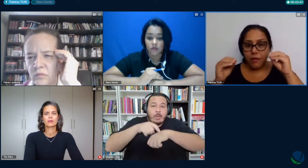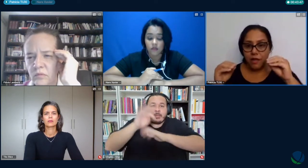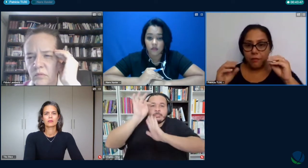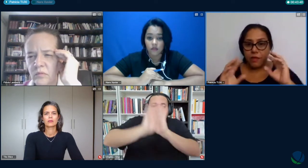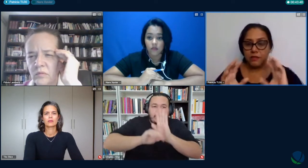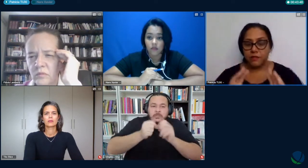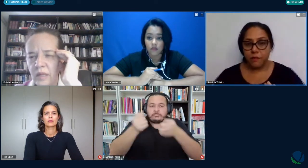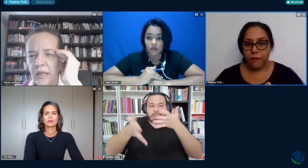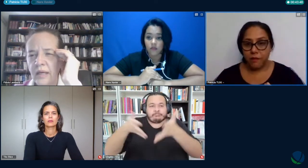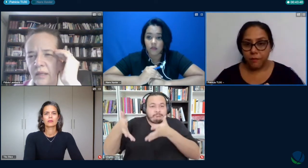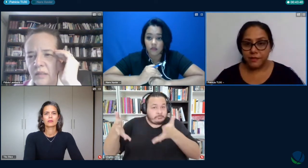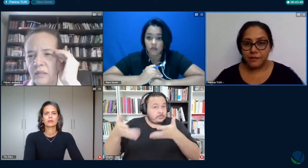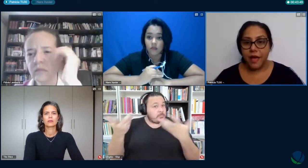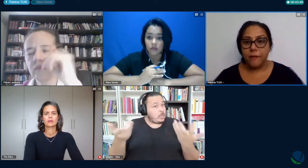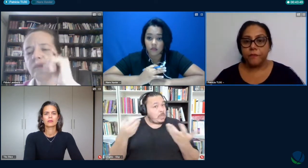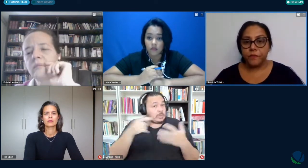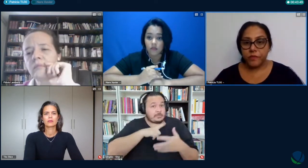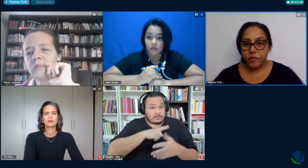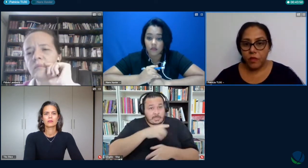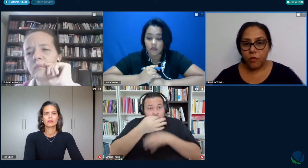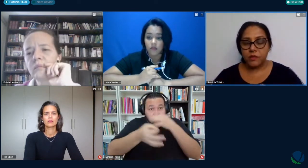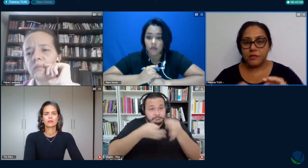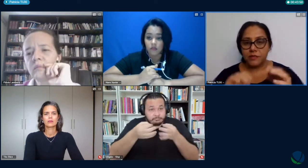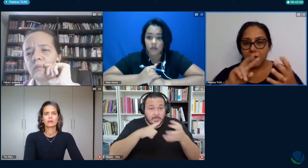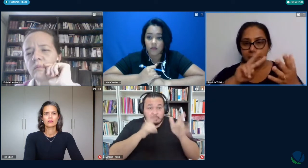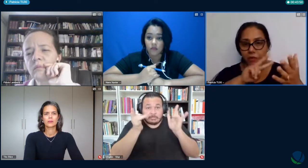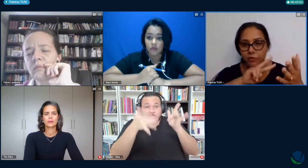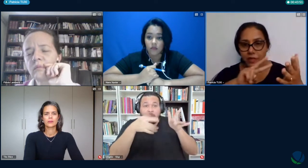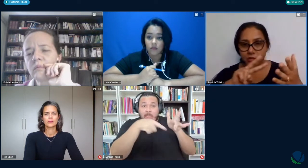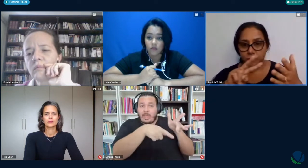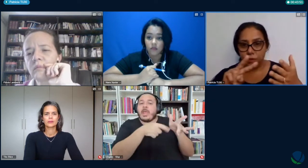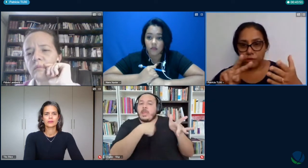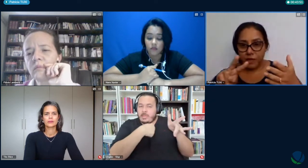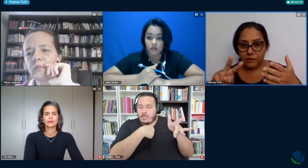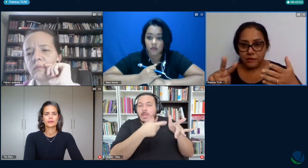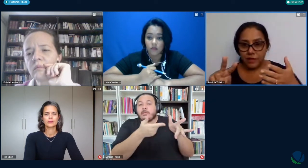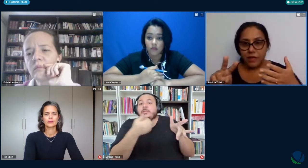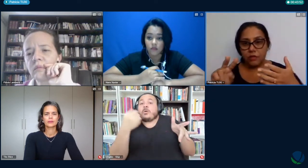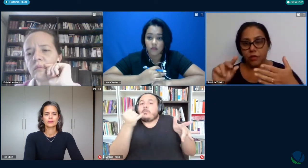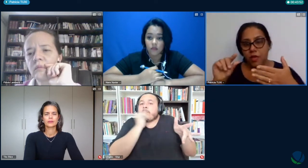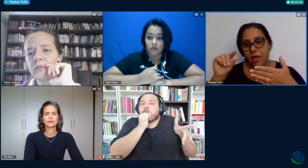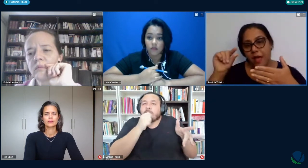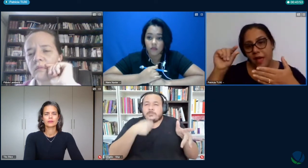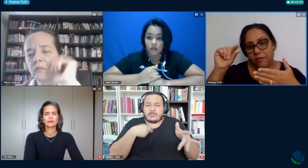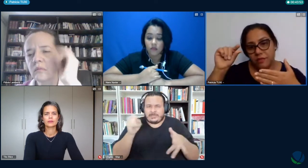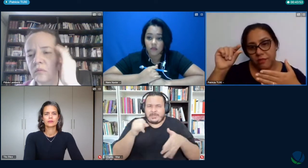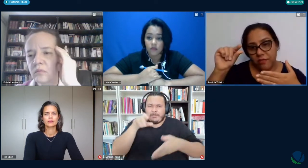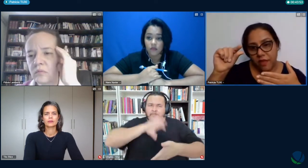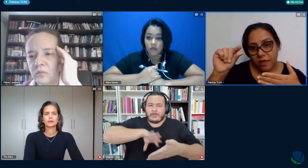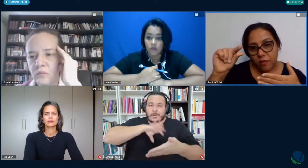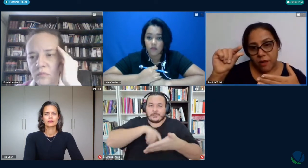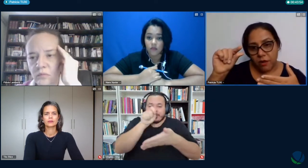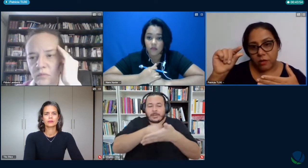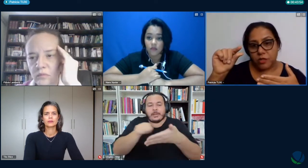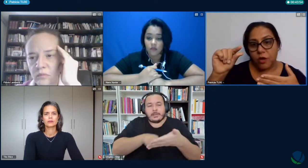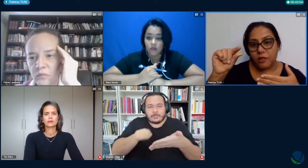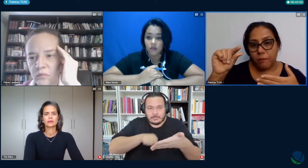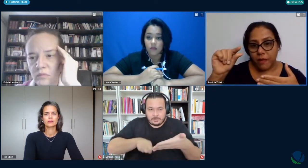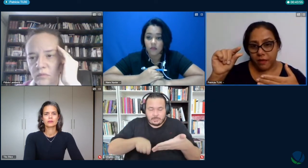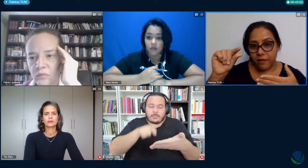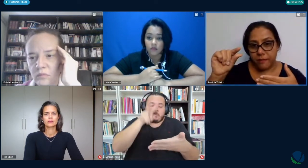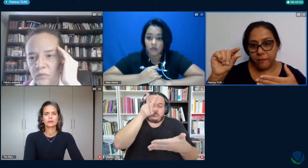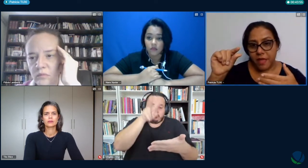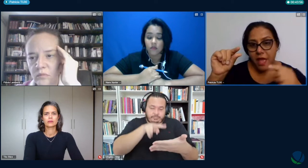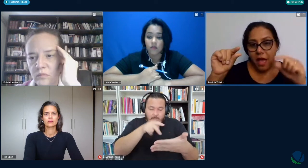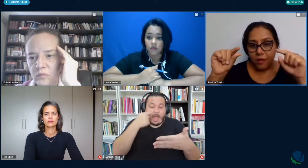elas estão ali. Porque se você parar para pensar, quando você está lendo um texto em português escrito, aí você vê uma nota de